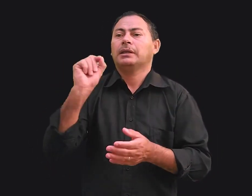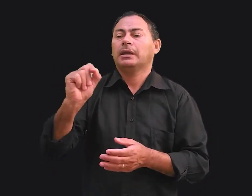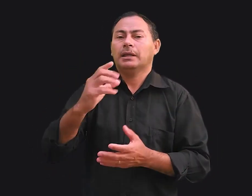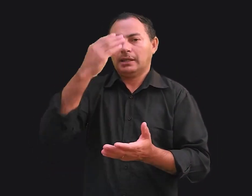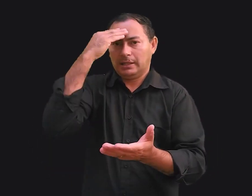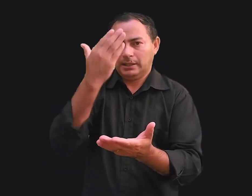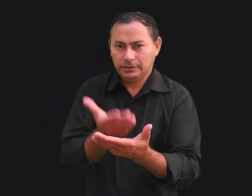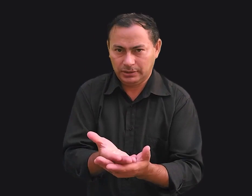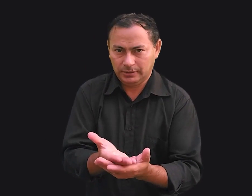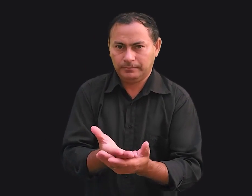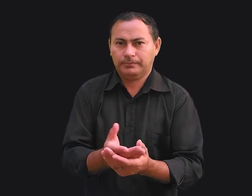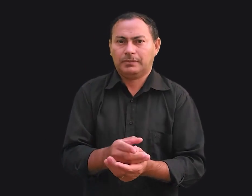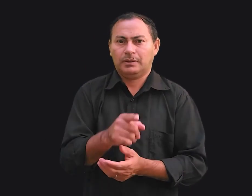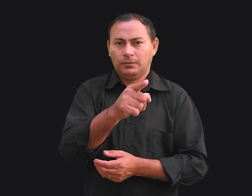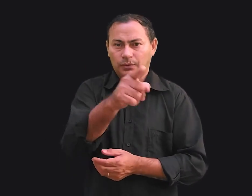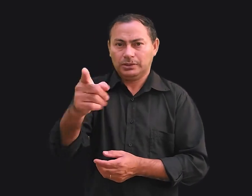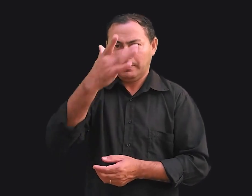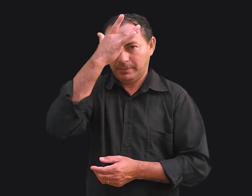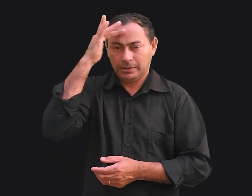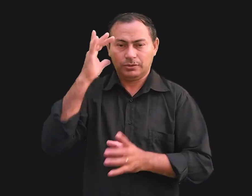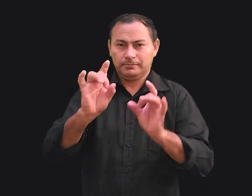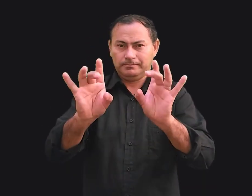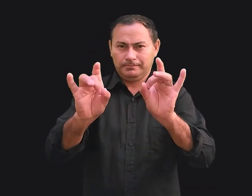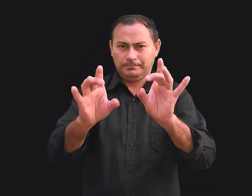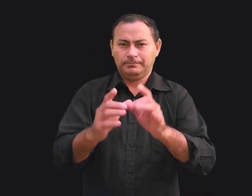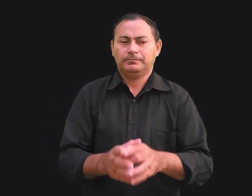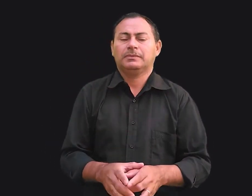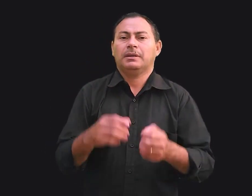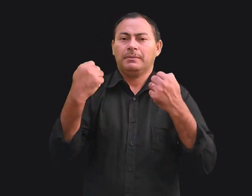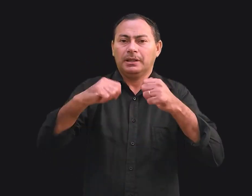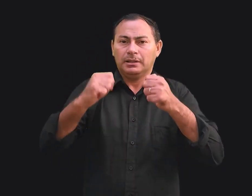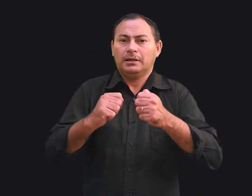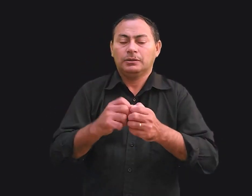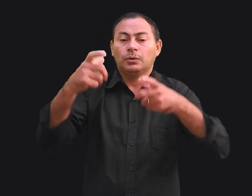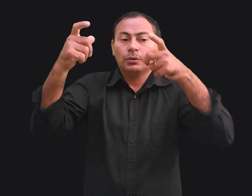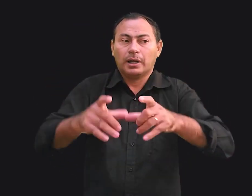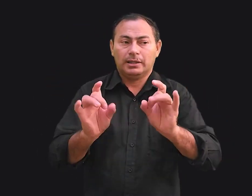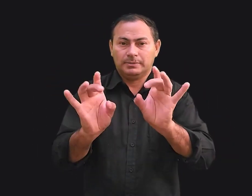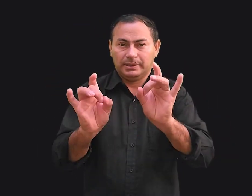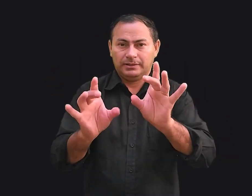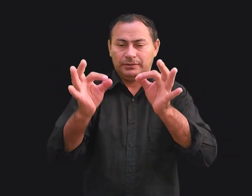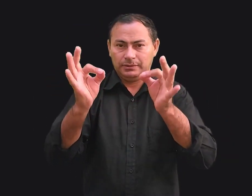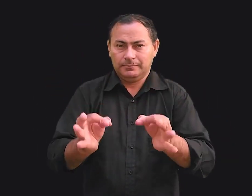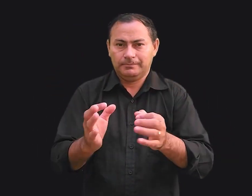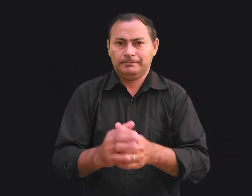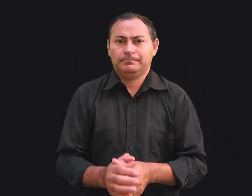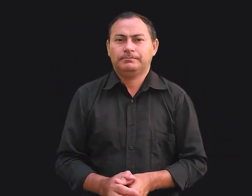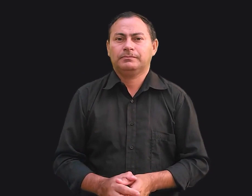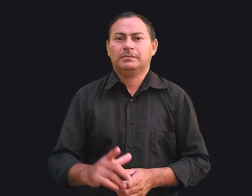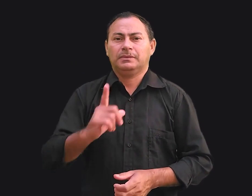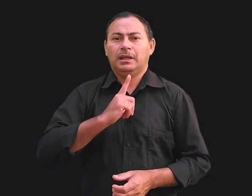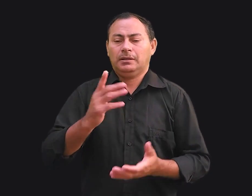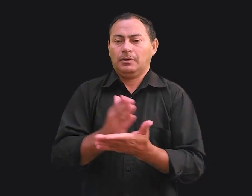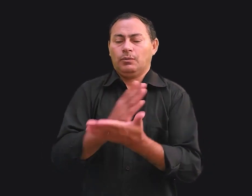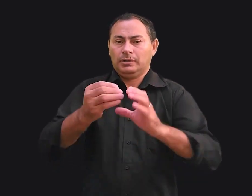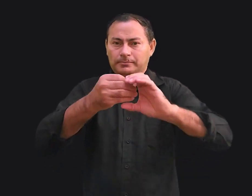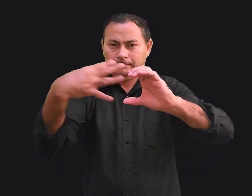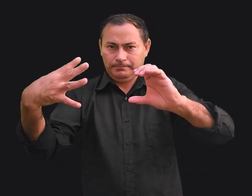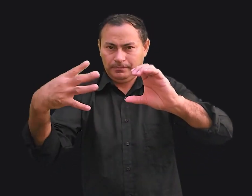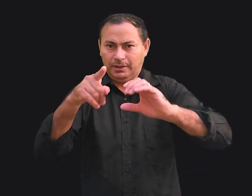aquele que crê. Você é uma pessoa exclusiva que deve estar em um lugar específico. Existem certas características que